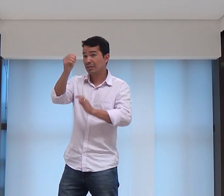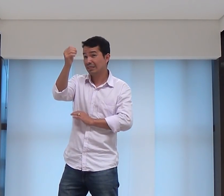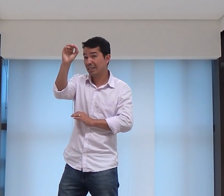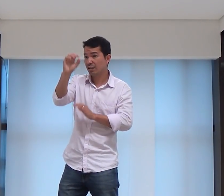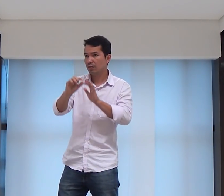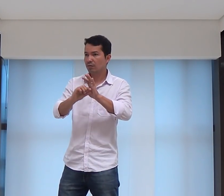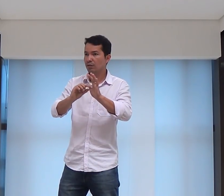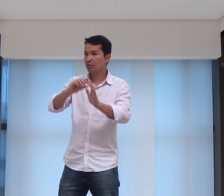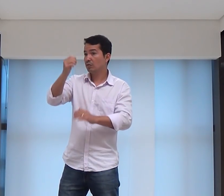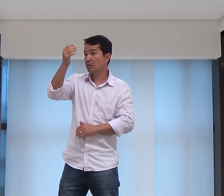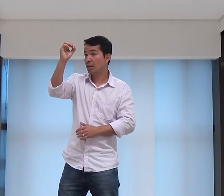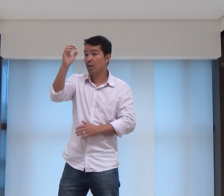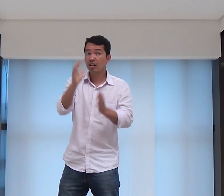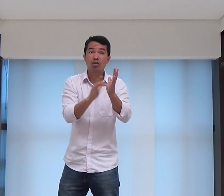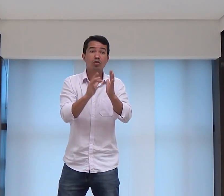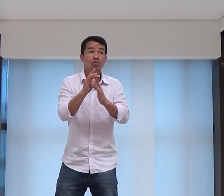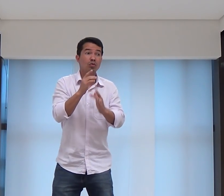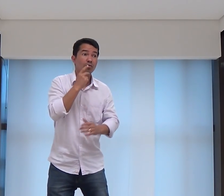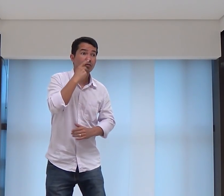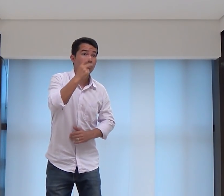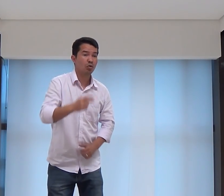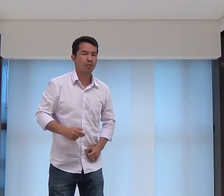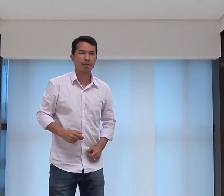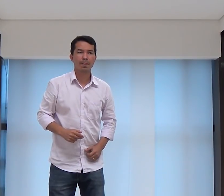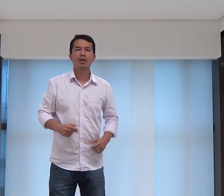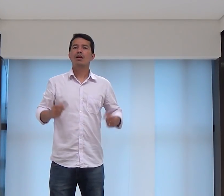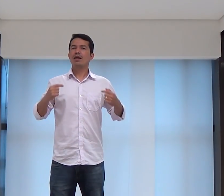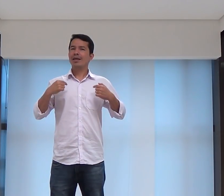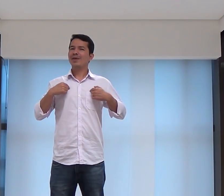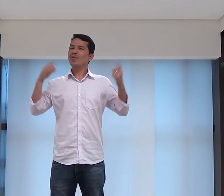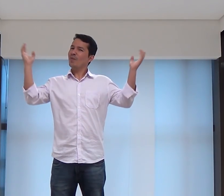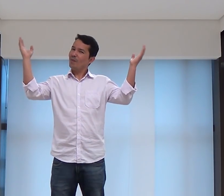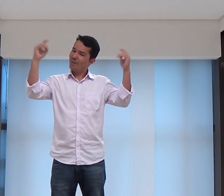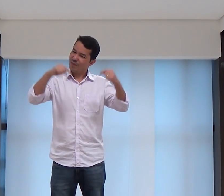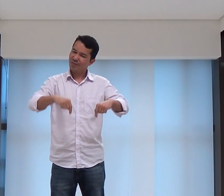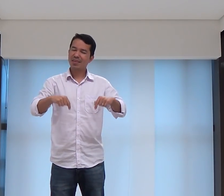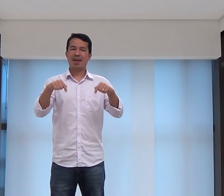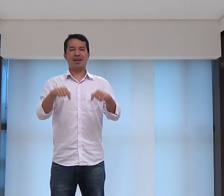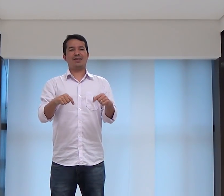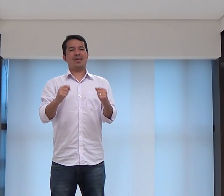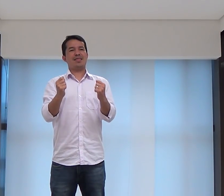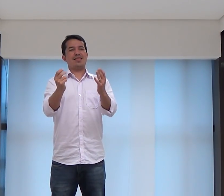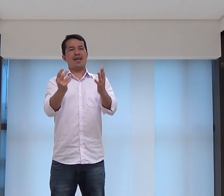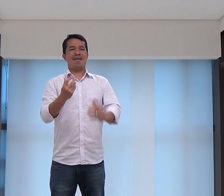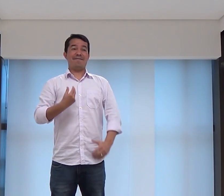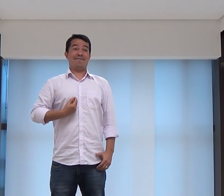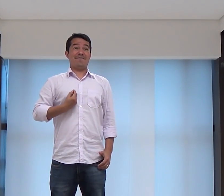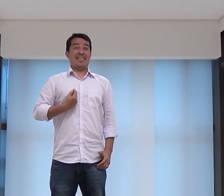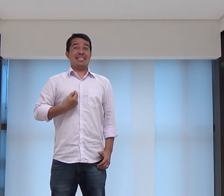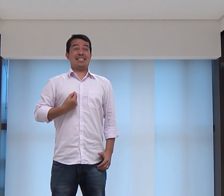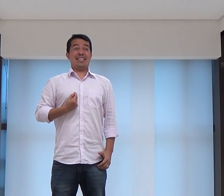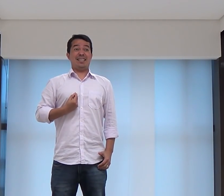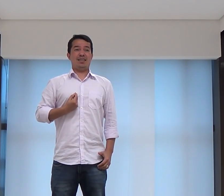Em João 10:10, Jesus diz: eu vim para que vocês tenham vida.